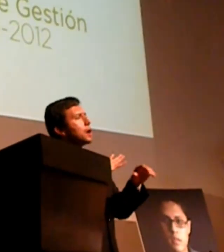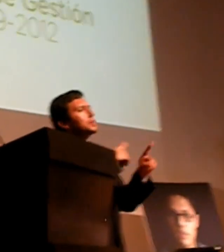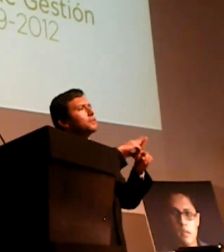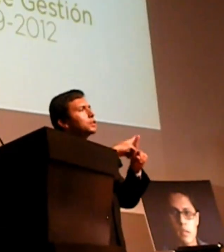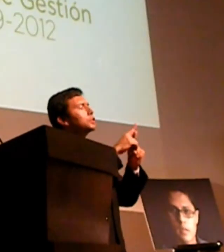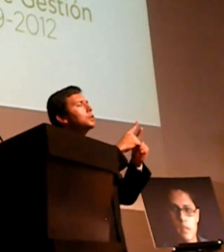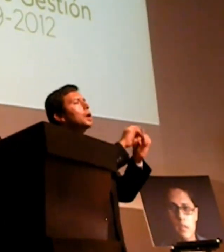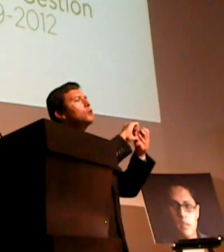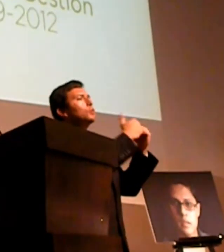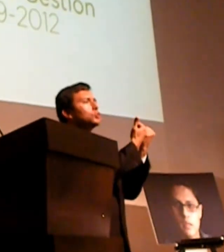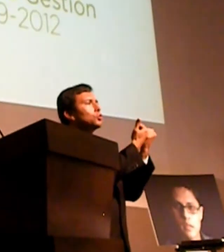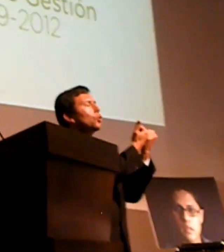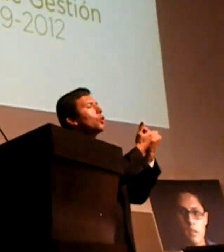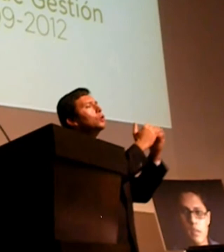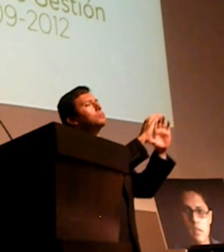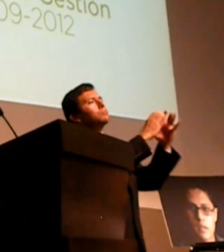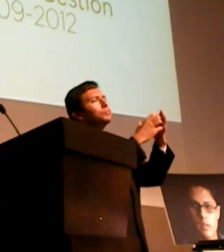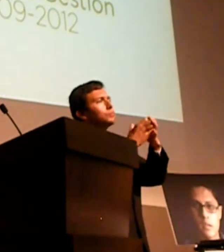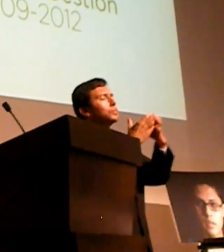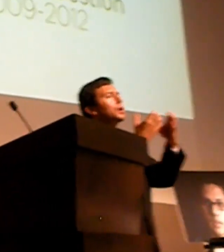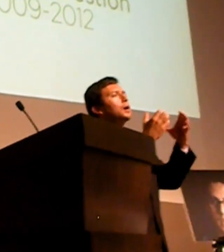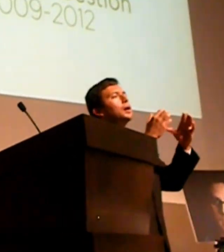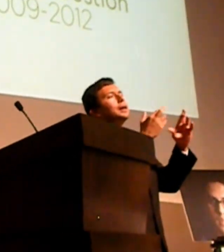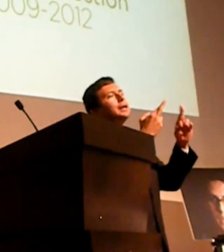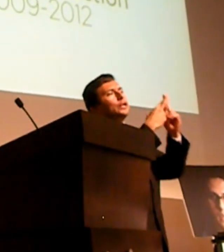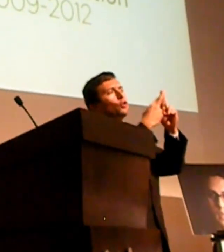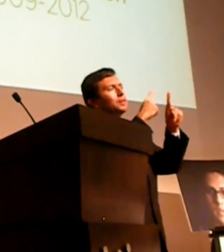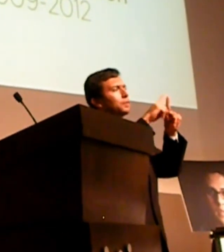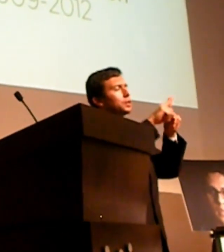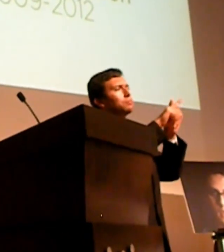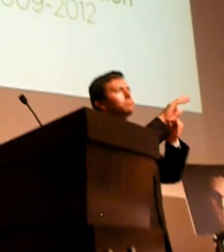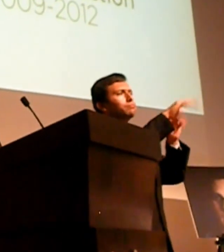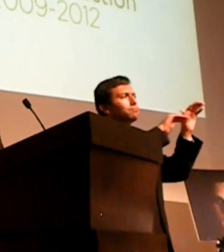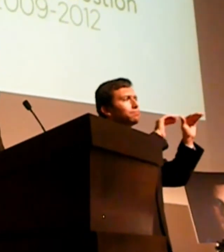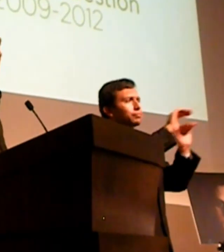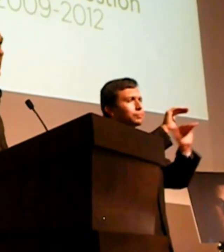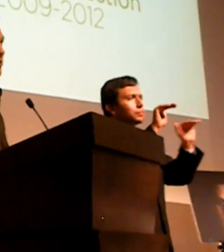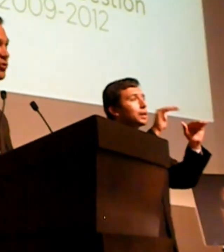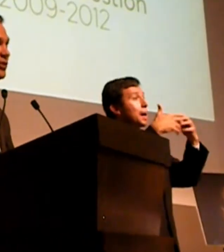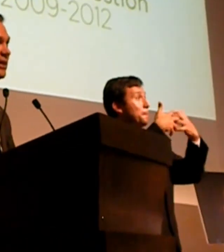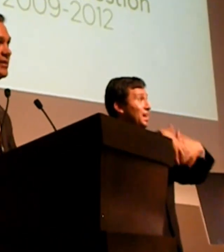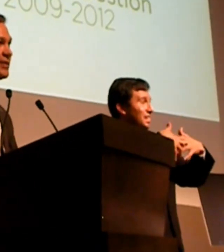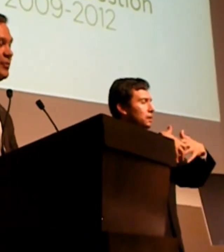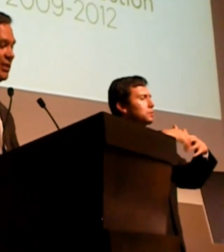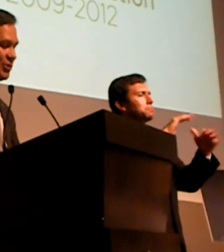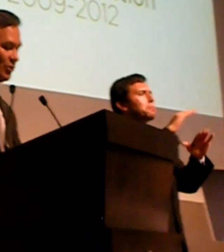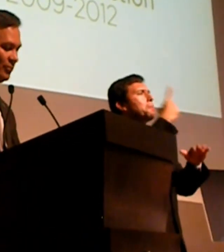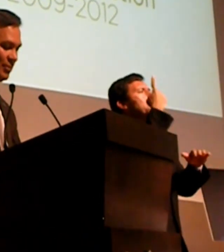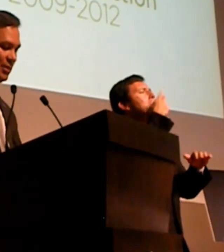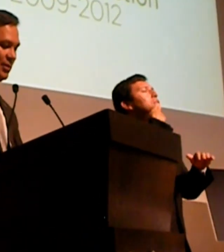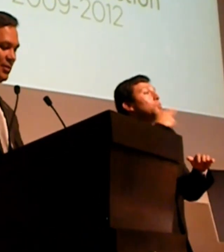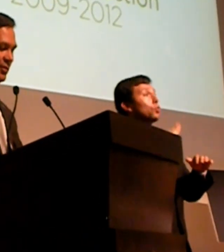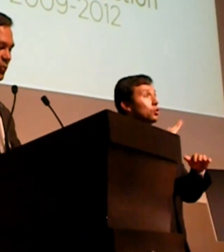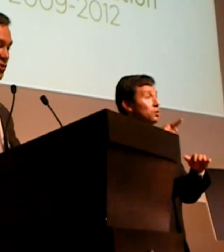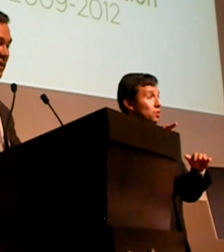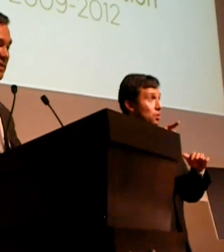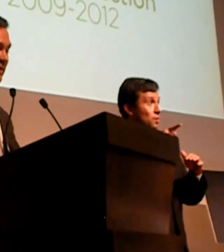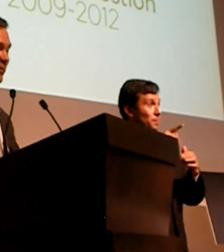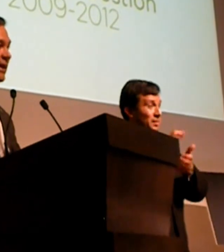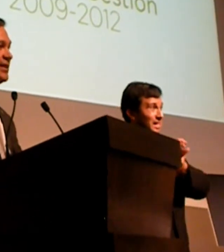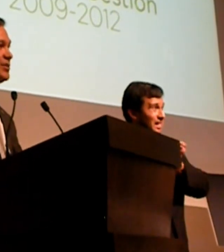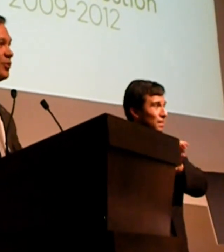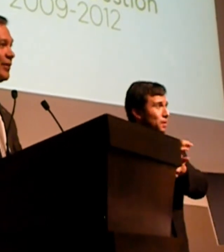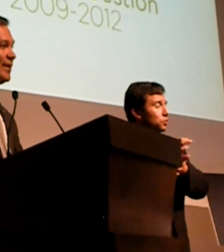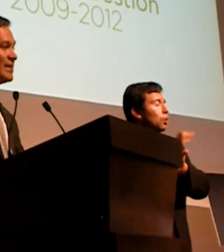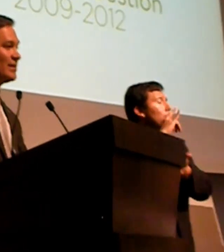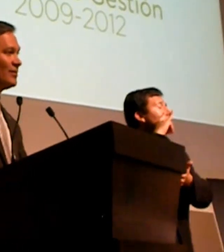asociaciones religiosas, empresas, hacer una estrategia de visibilización de la discriminación, por ser este